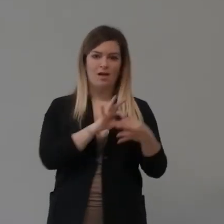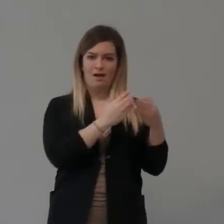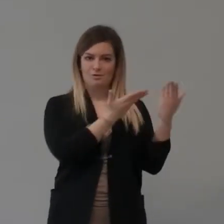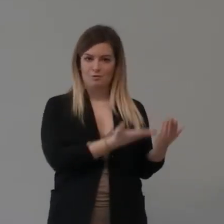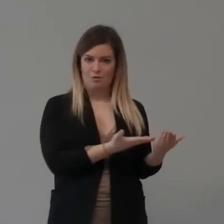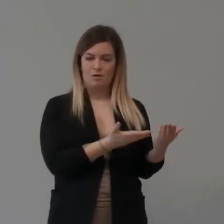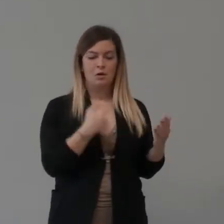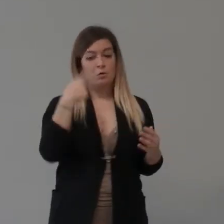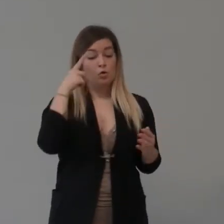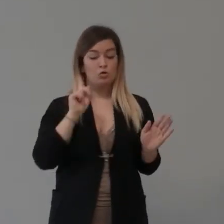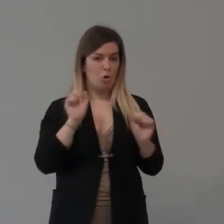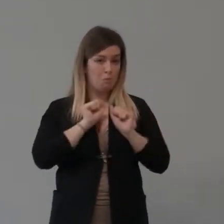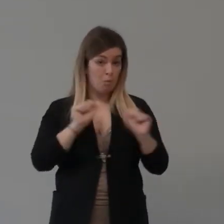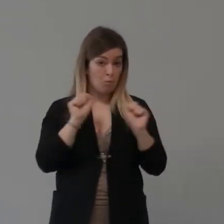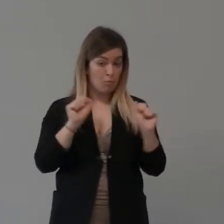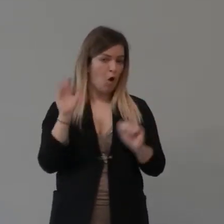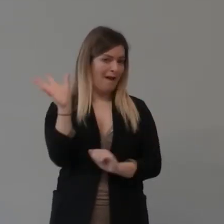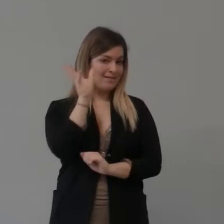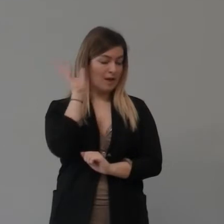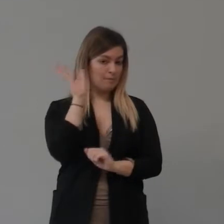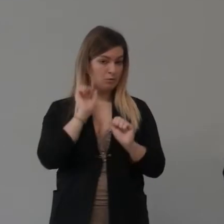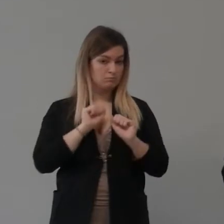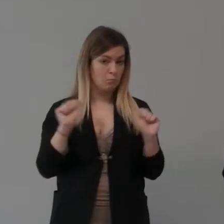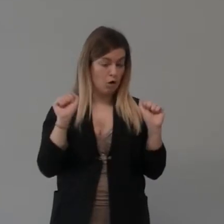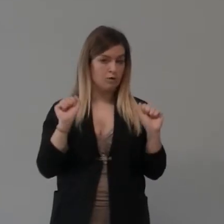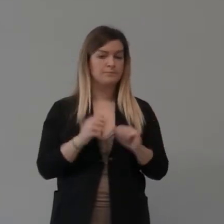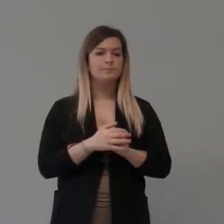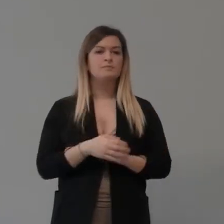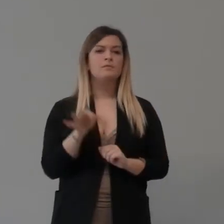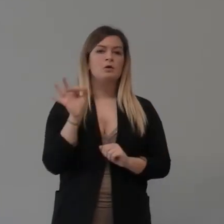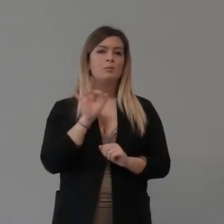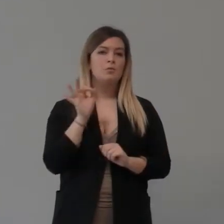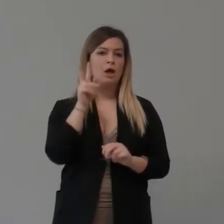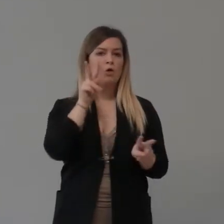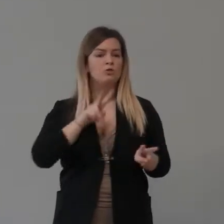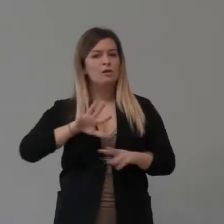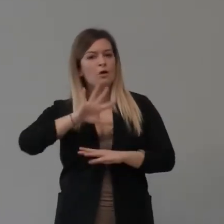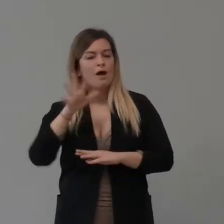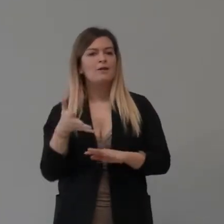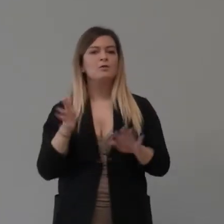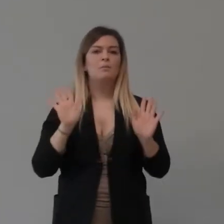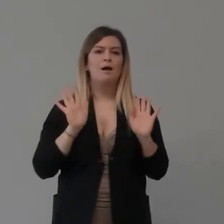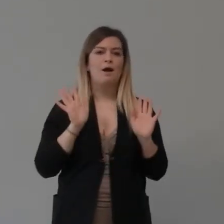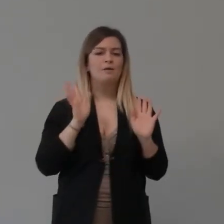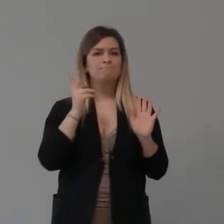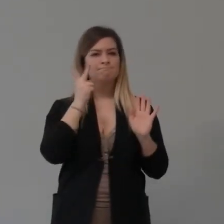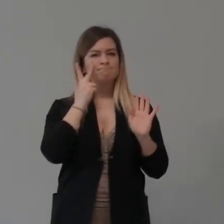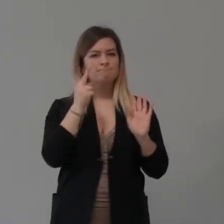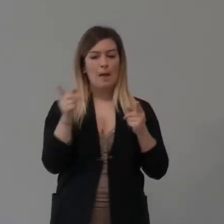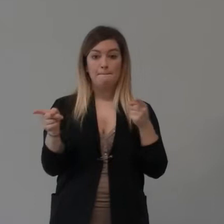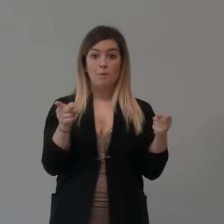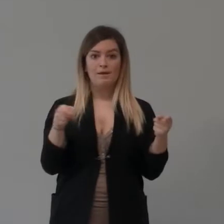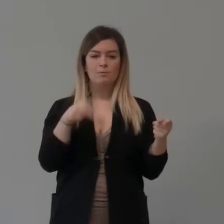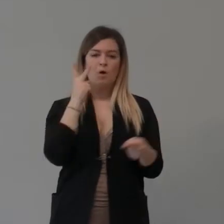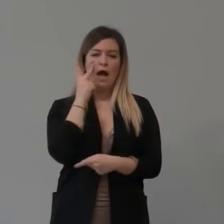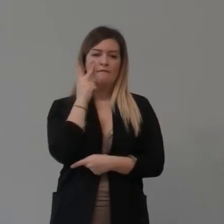è un'ipotesi. Ha controllato forse altre evidenze oltre il testo e ha visto l'affidabilità di